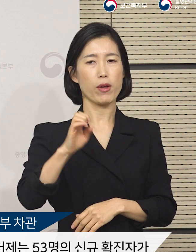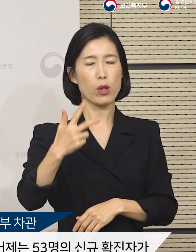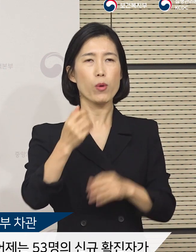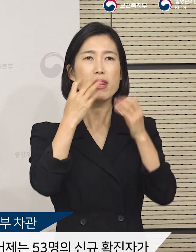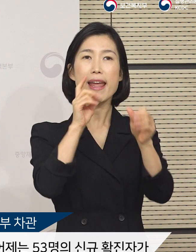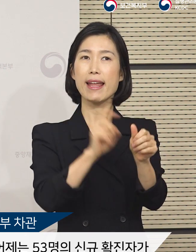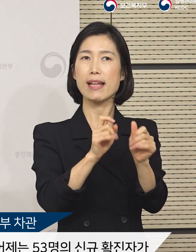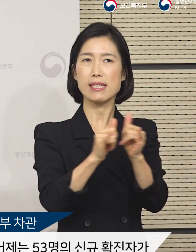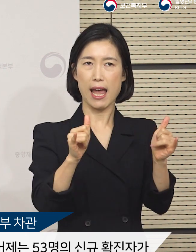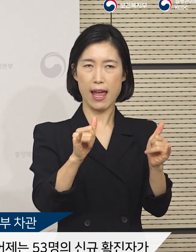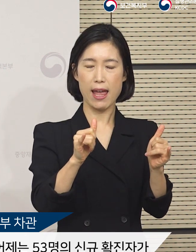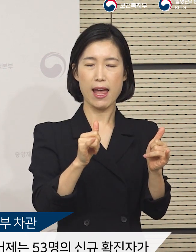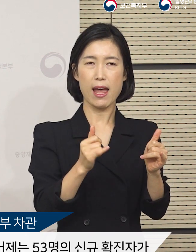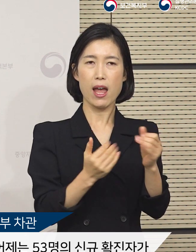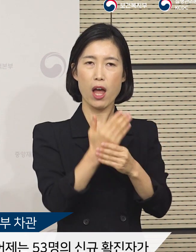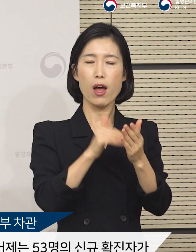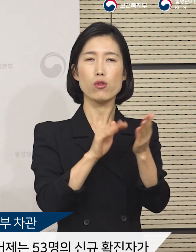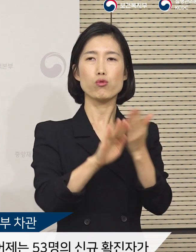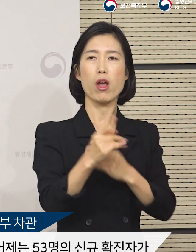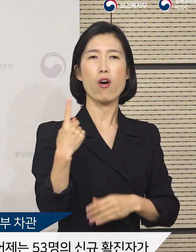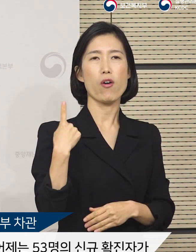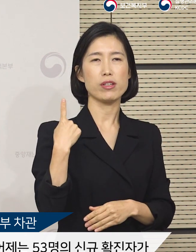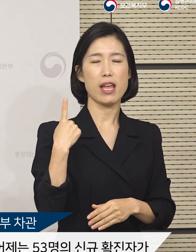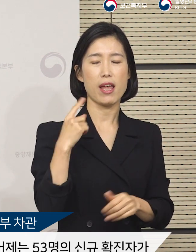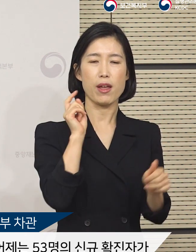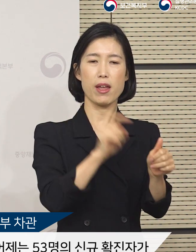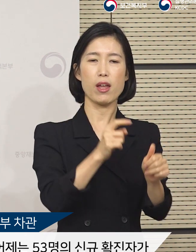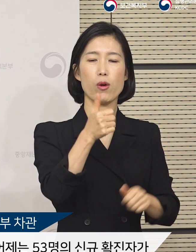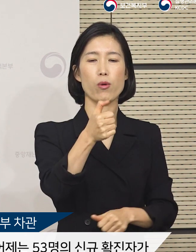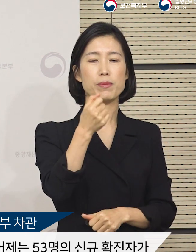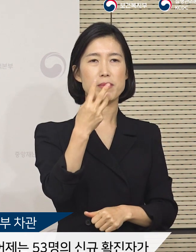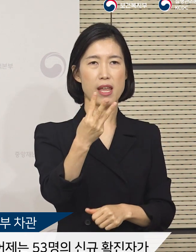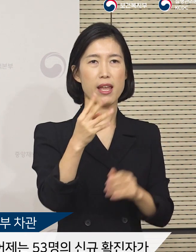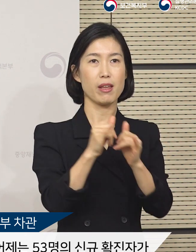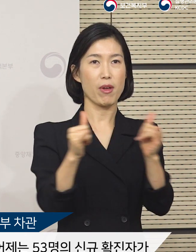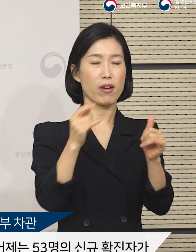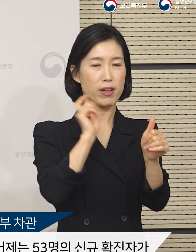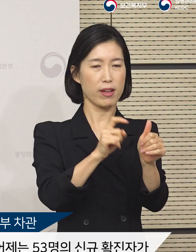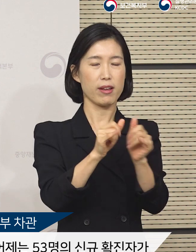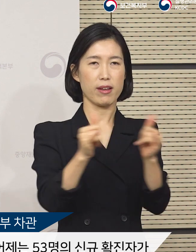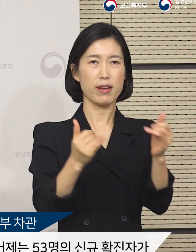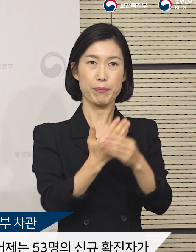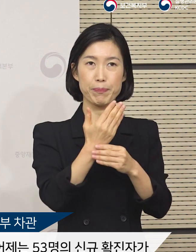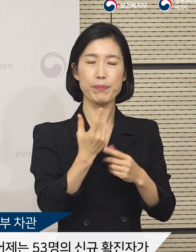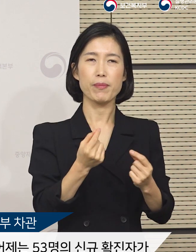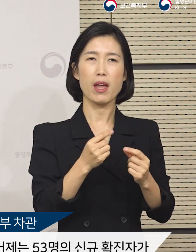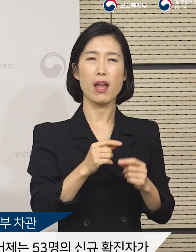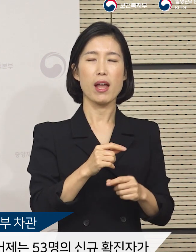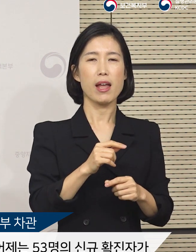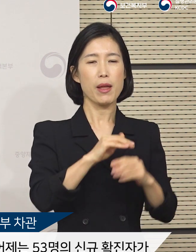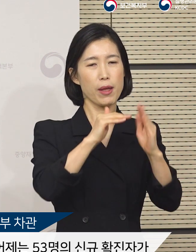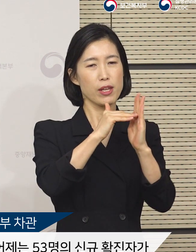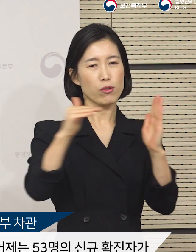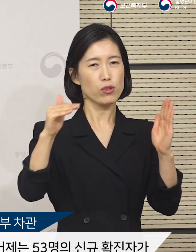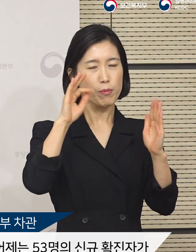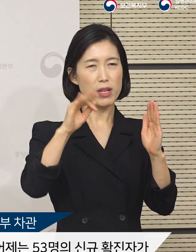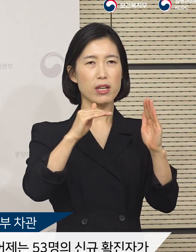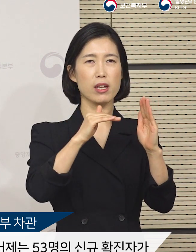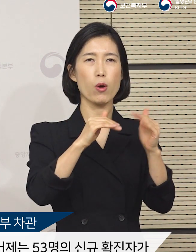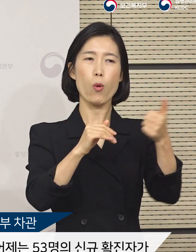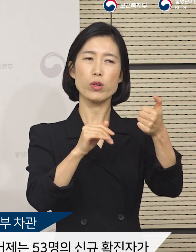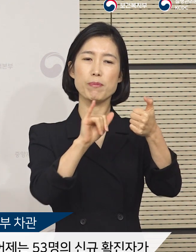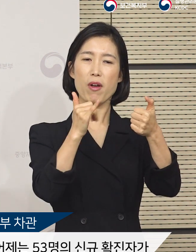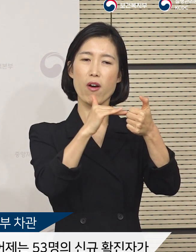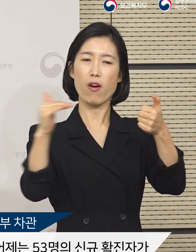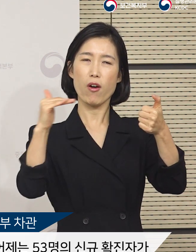신규 확진자가 나온 이후 어제는 53명의 신규 확진자가 발생하여 50명 내외로 유지되고